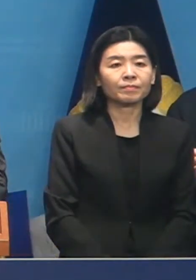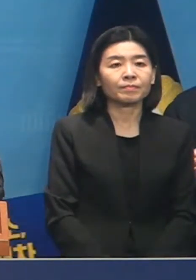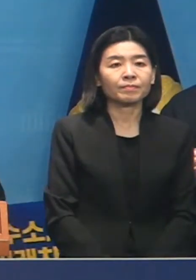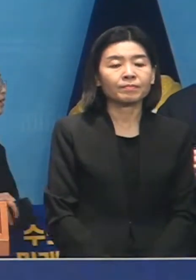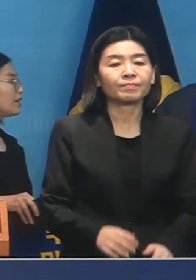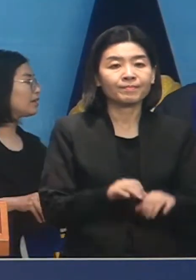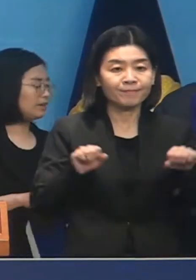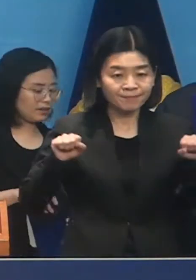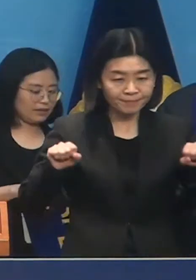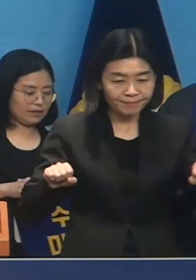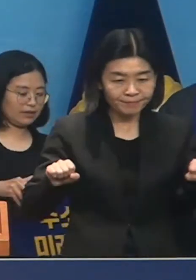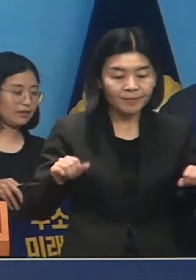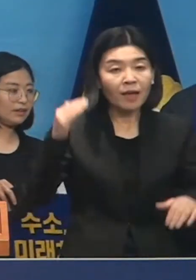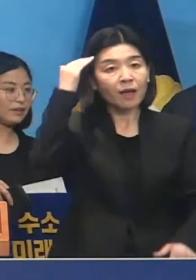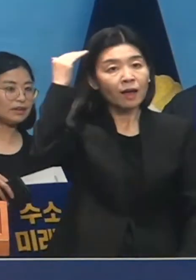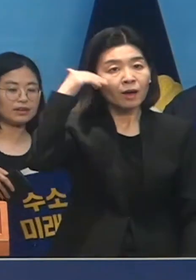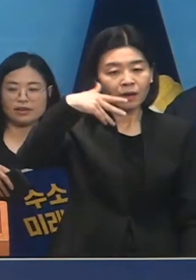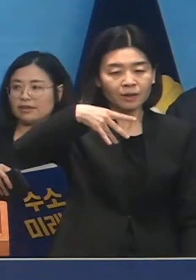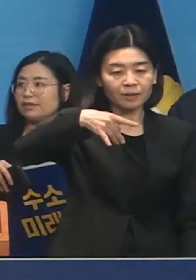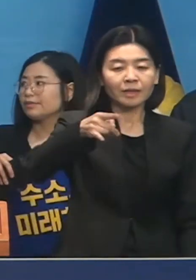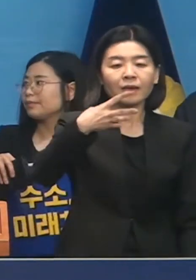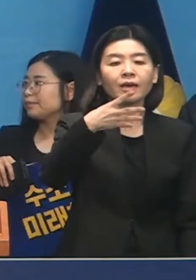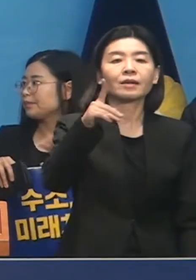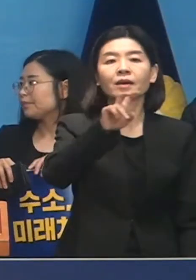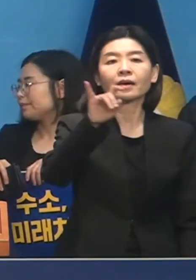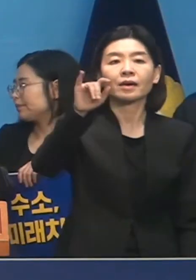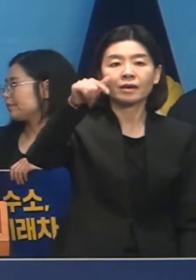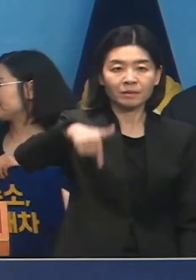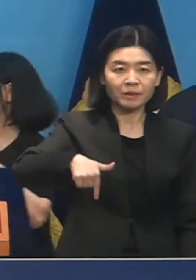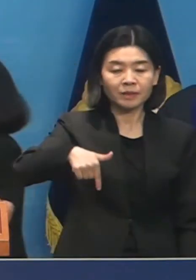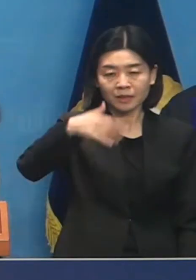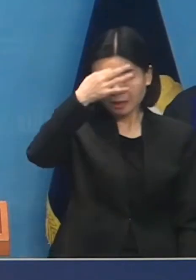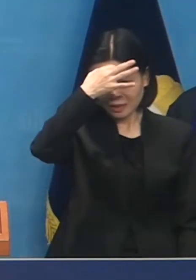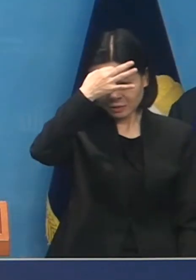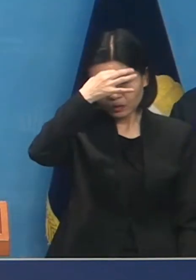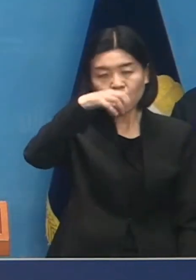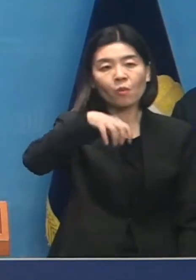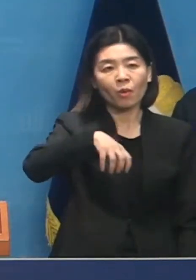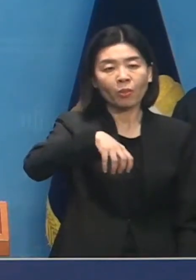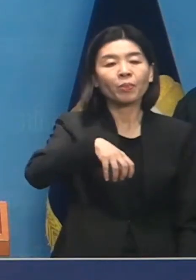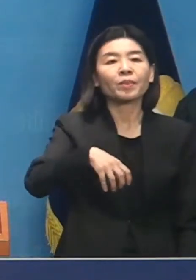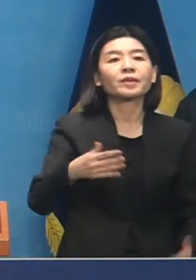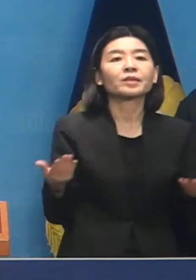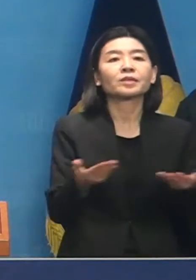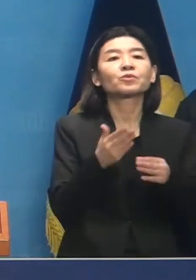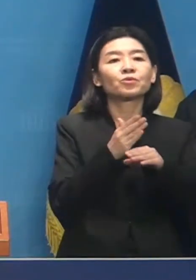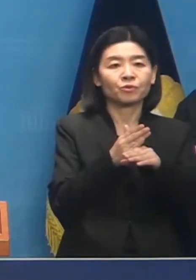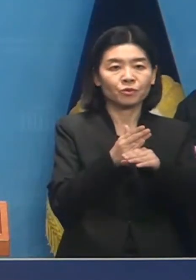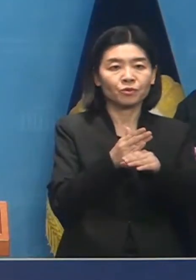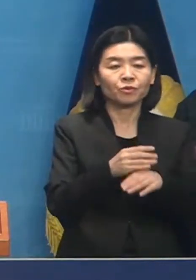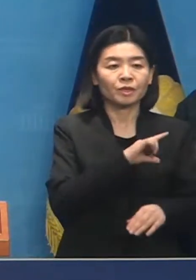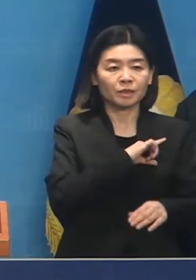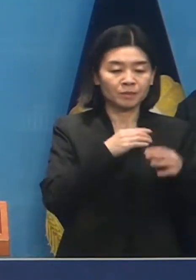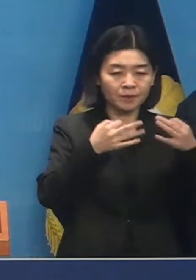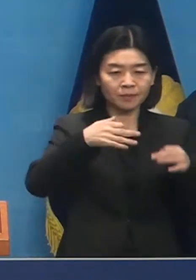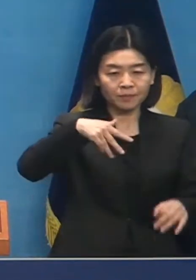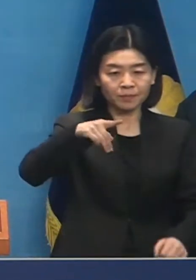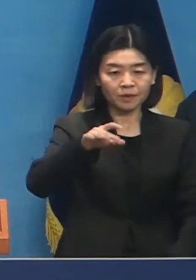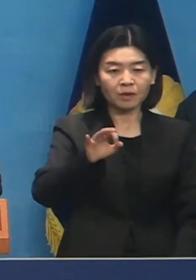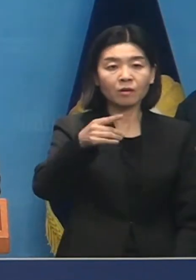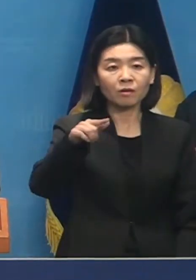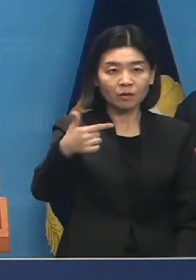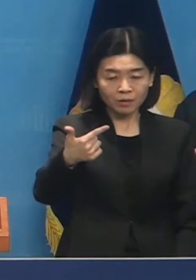네, 안녕하십니까. 한국세라믹기술원 이천부문에 근무하고 있습니다. 선임연구원 김정원입니다.